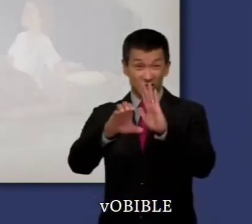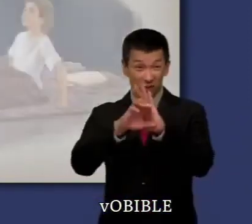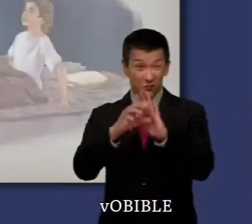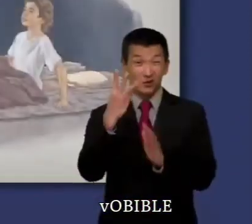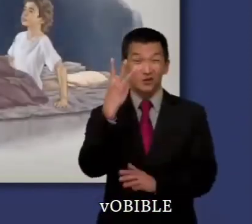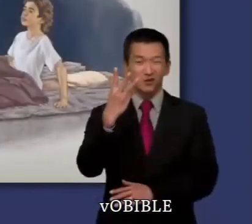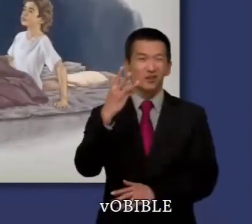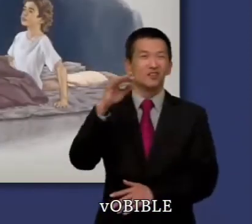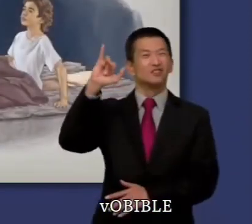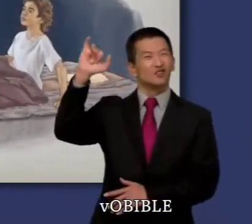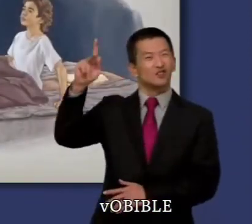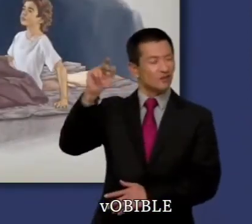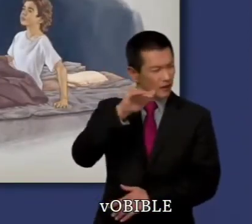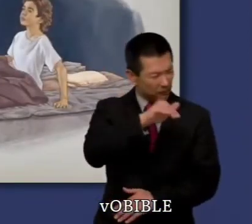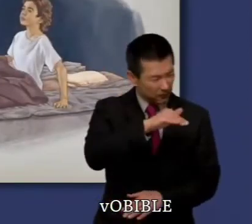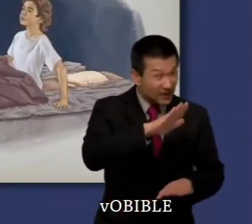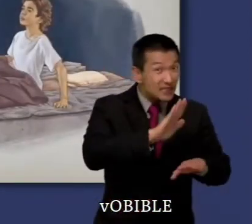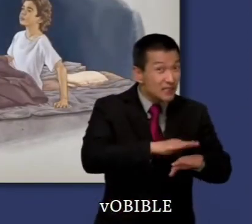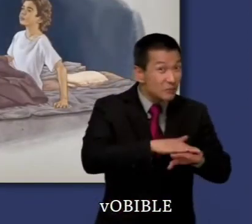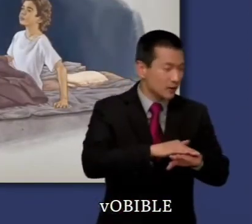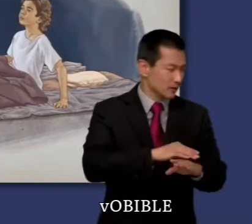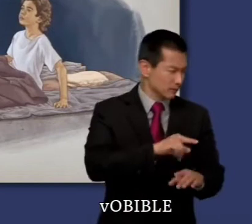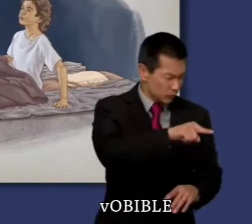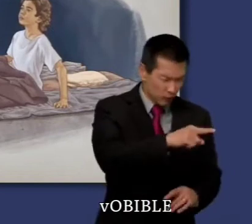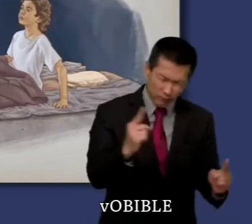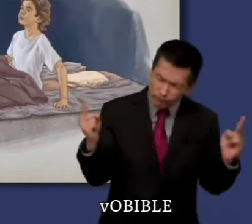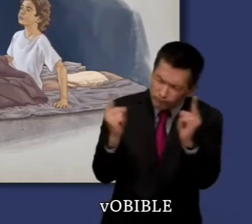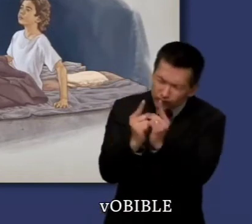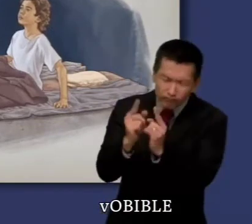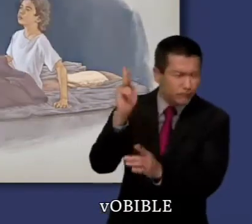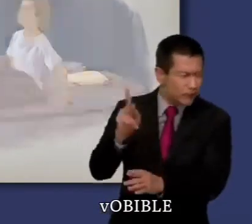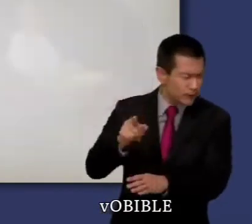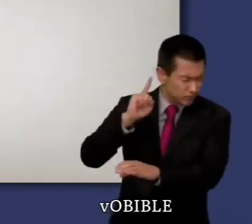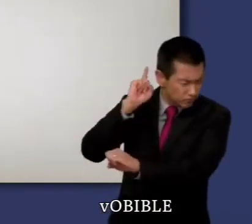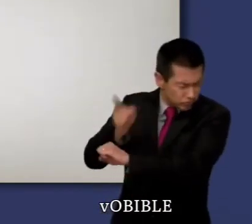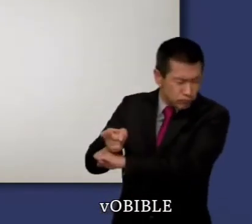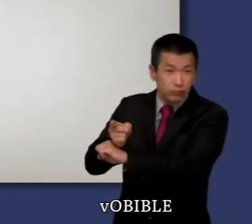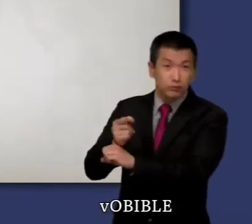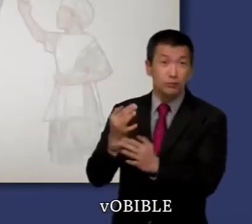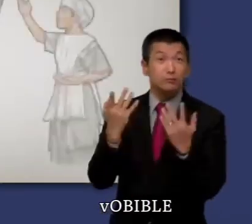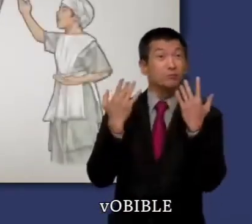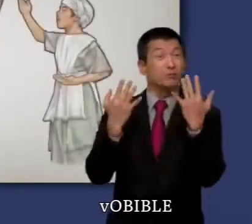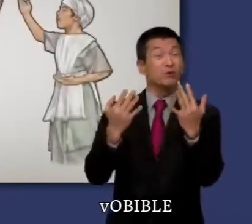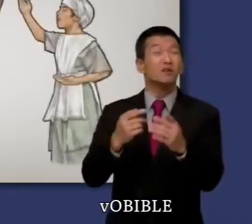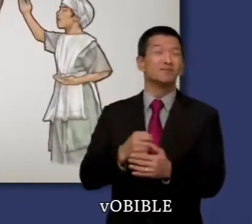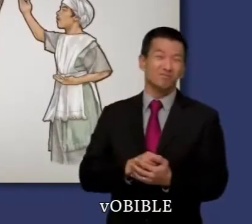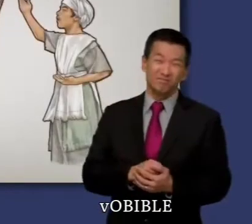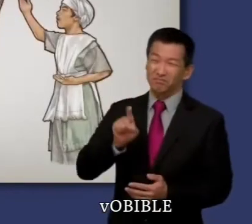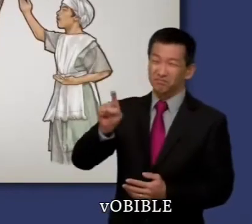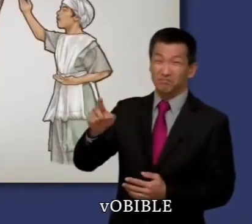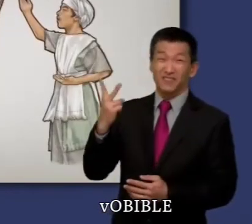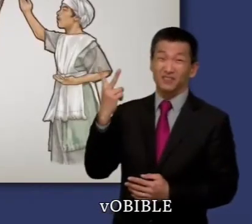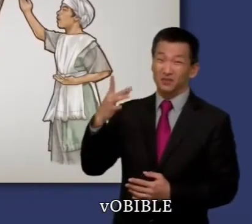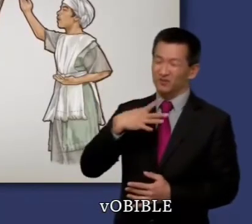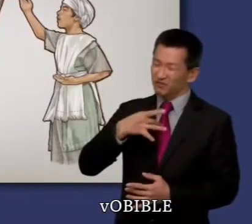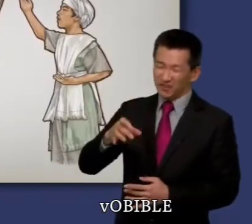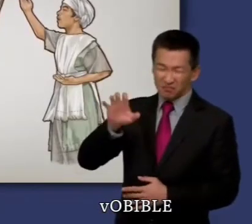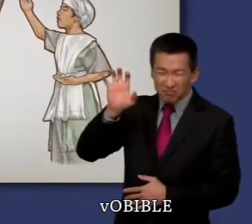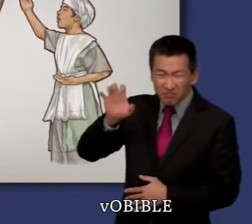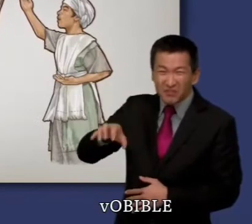Dans le chapitre 1, une femme stérile qui s'appelle Anne supplie Jéhovah pour avoir un fils et promet de le lui offrir pour